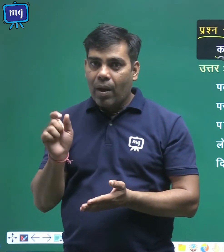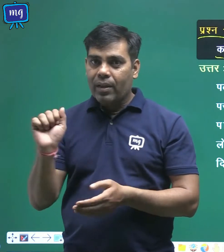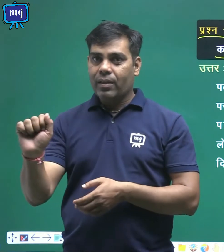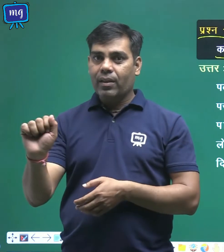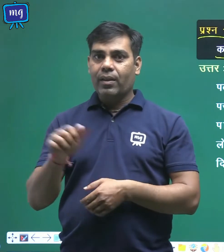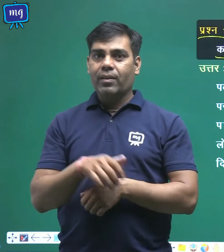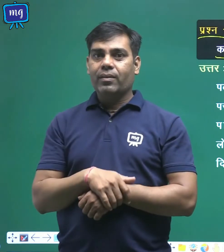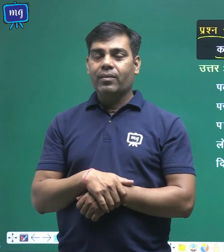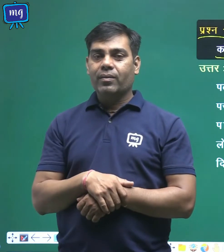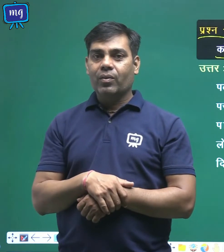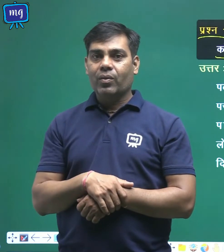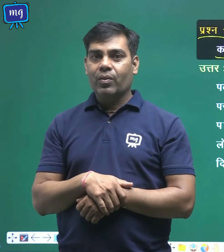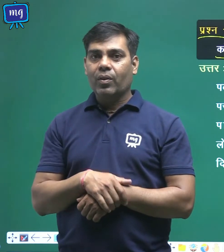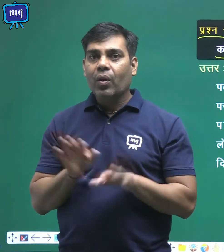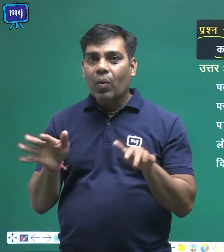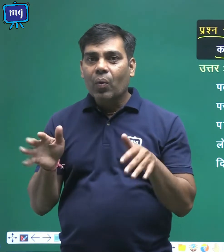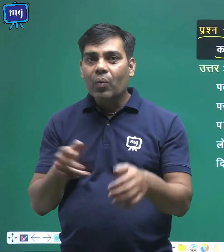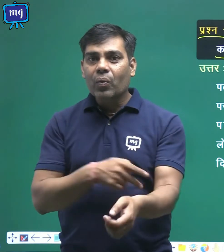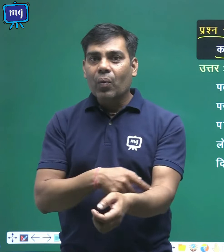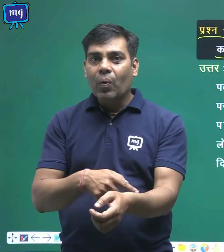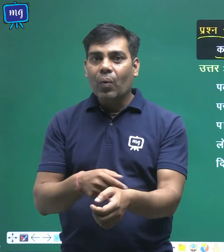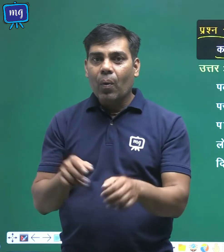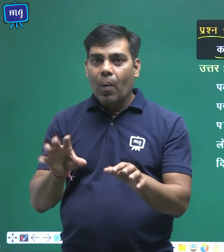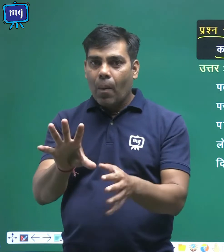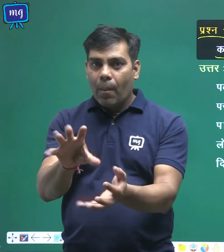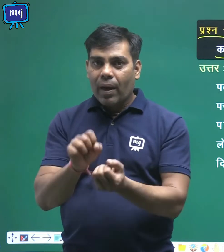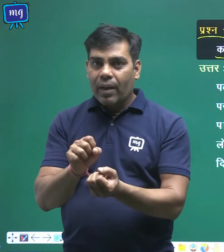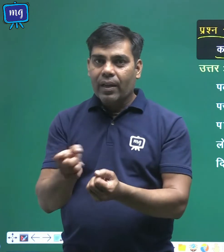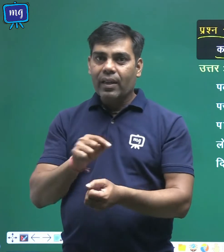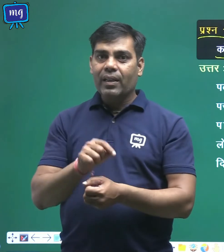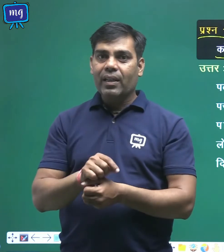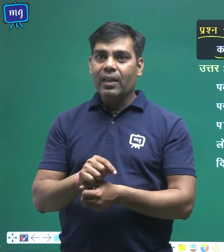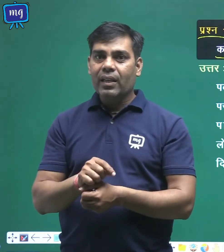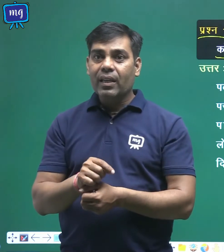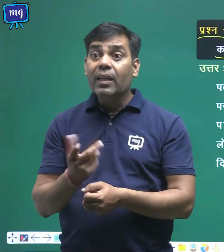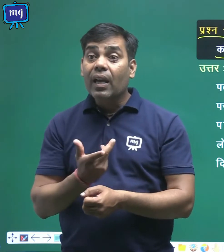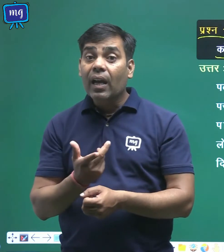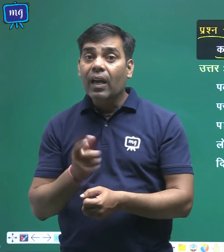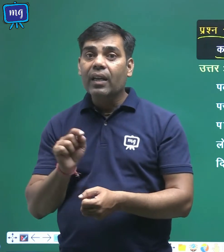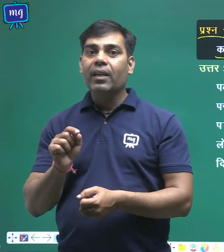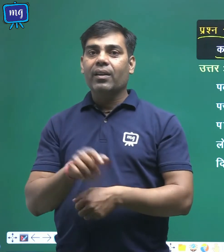कुरज को पकड़ने के लिए क्या किया?